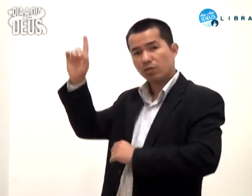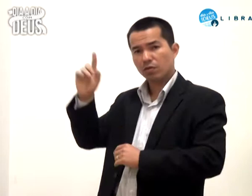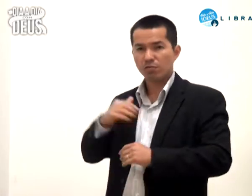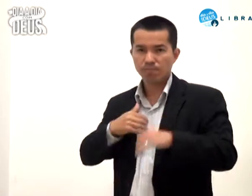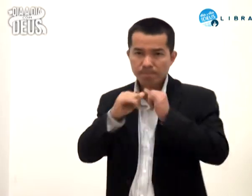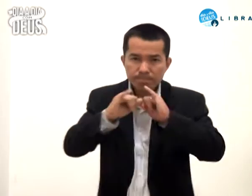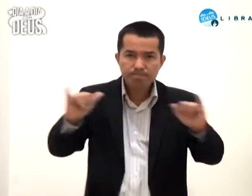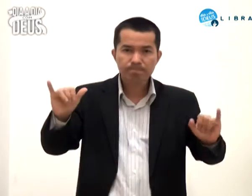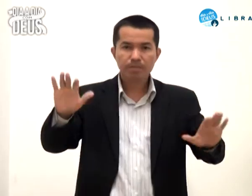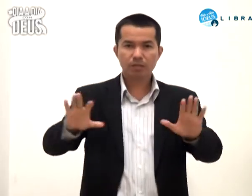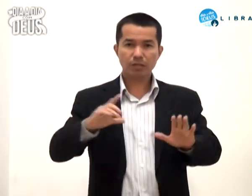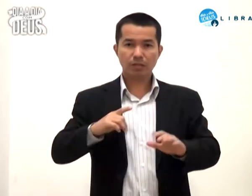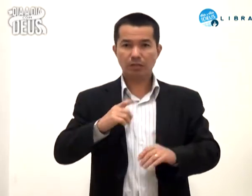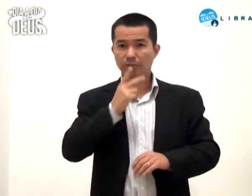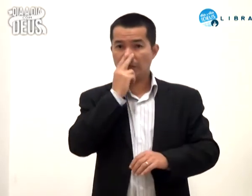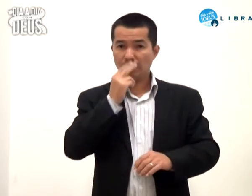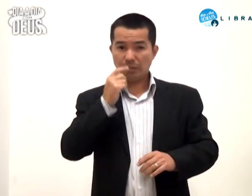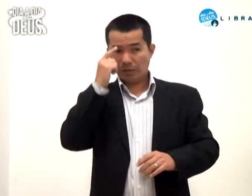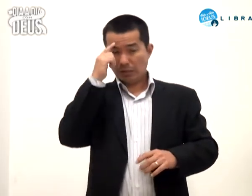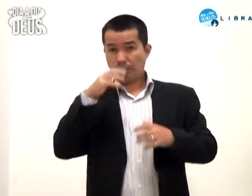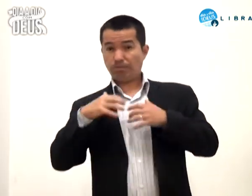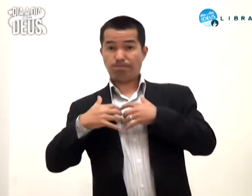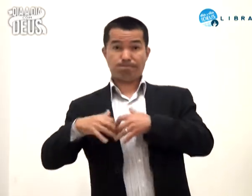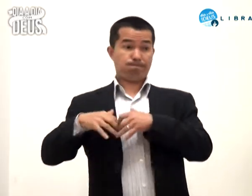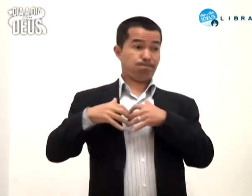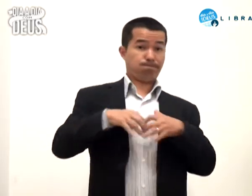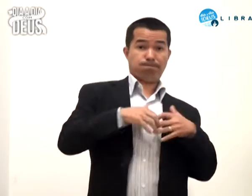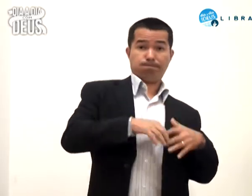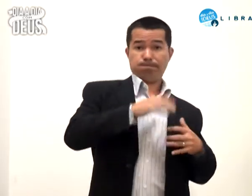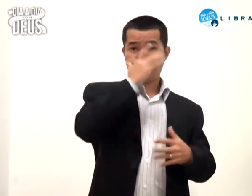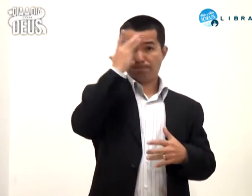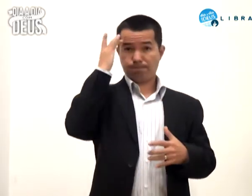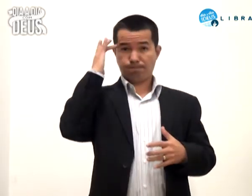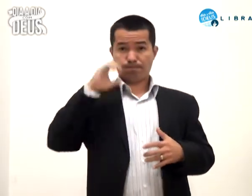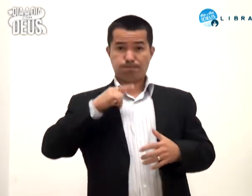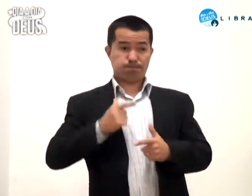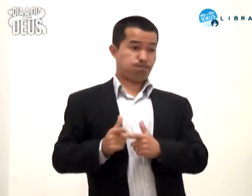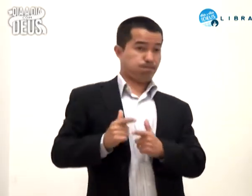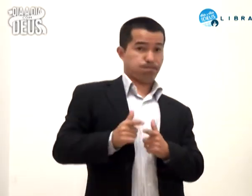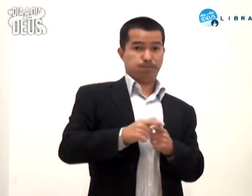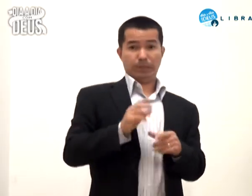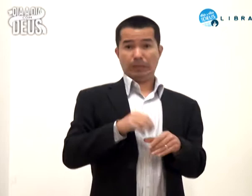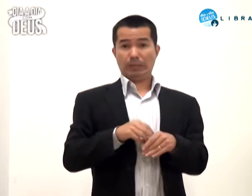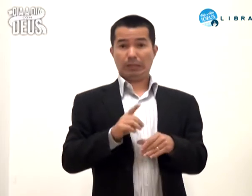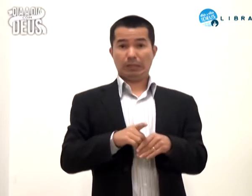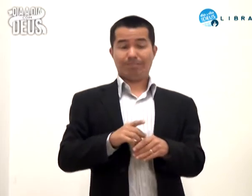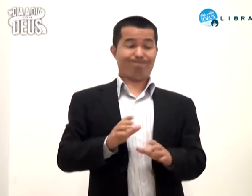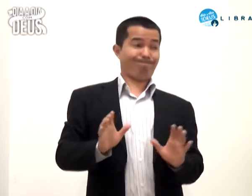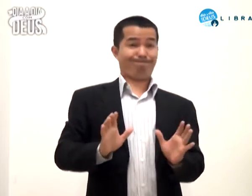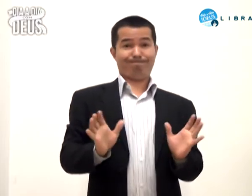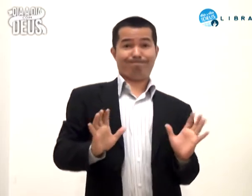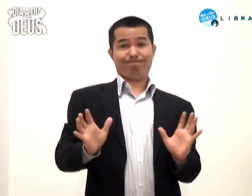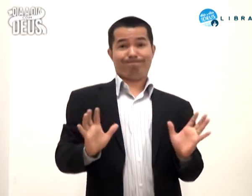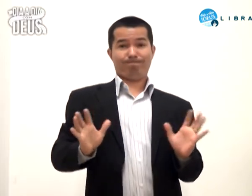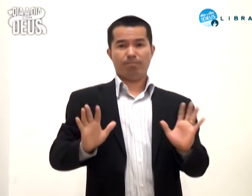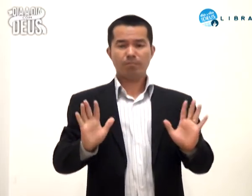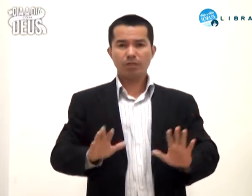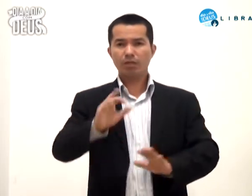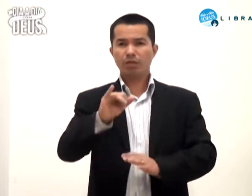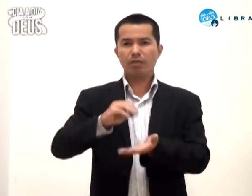E eu disse que é uma pedra, por quê? Porque não é um teste para Deus, porque Deus já sabe o que está no teu coração, mas se você